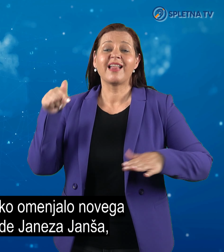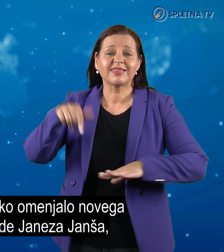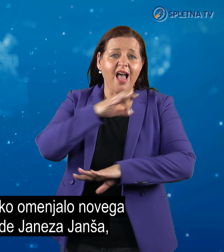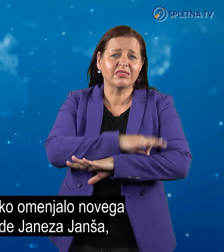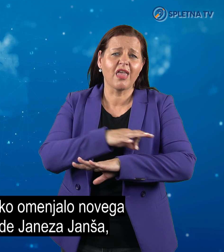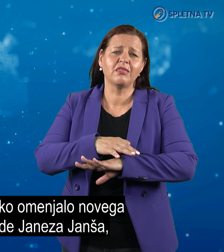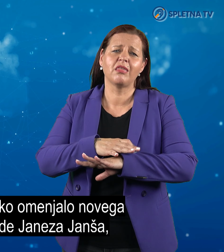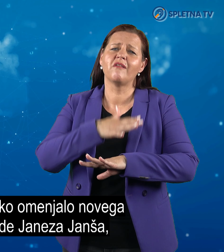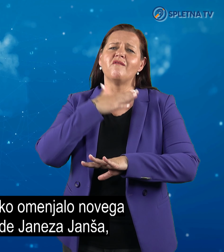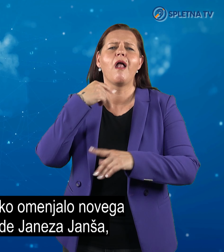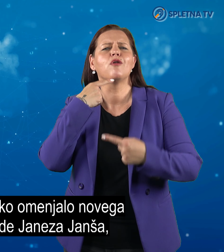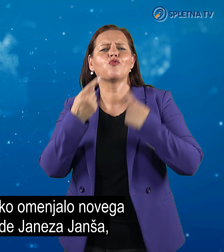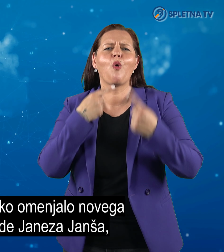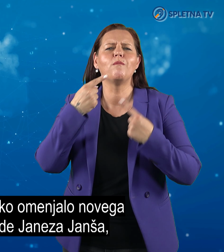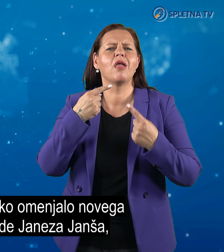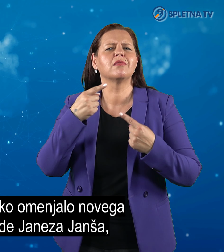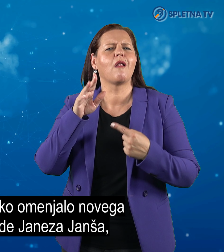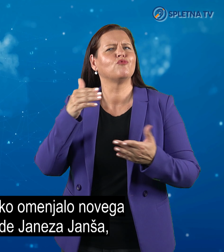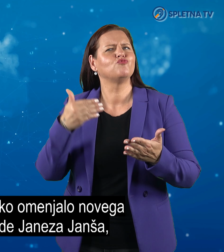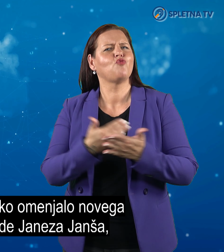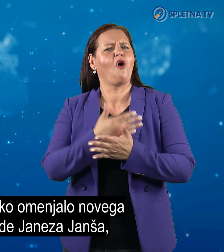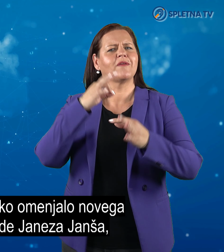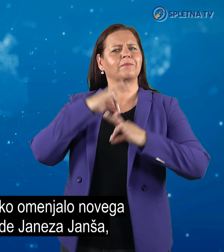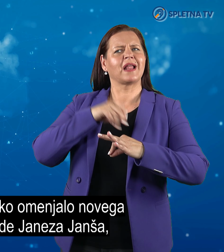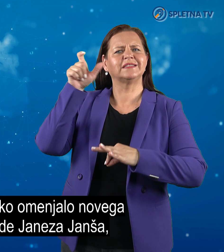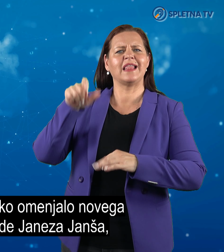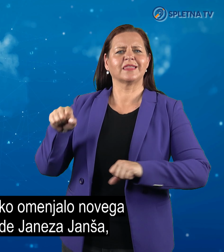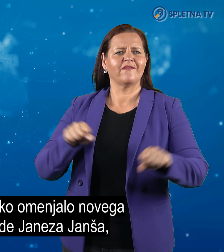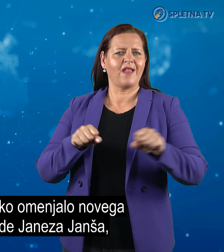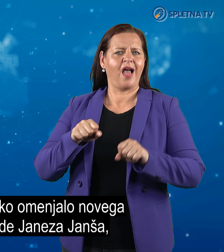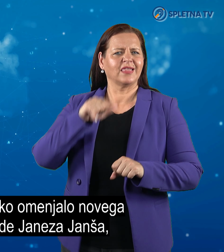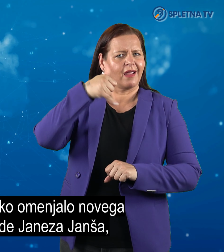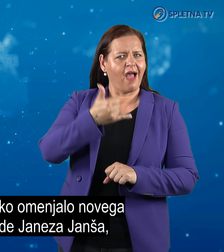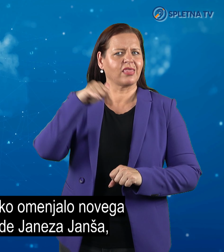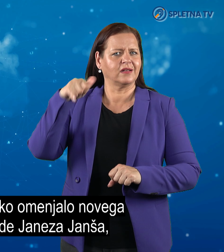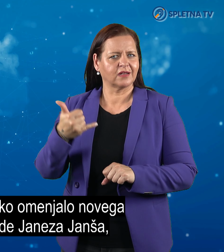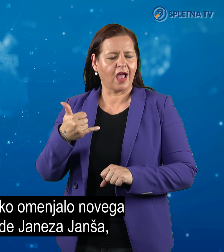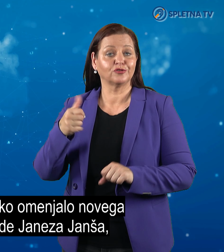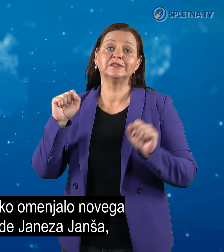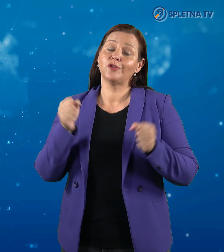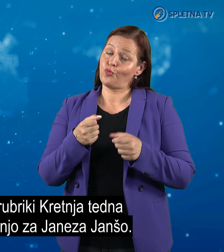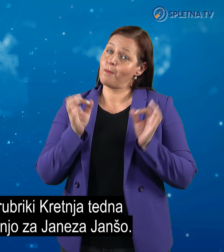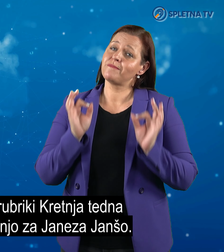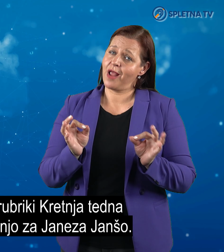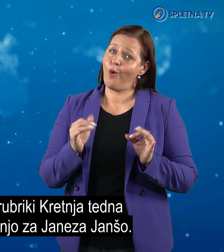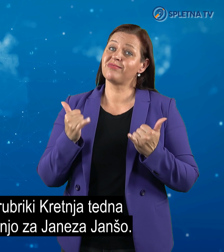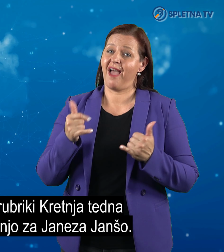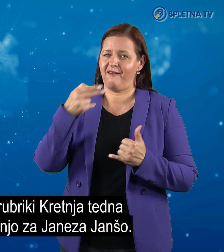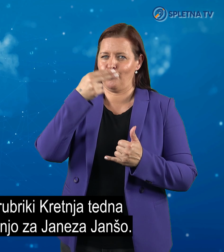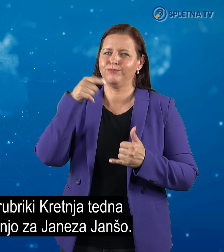Ta teden se je veliko omenjalo novega predsednika vlade Janeza Janšo, zato je prav, da v rubriki Kretnja